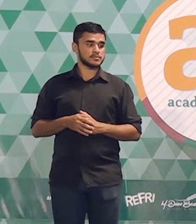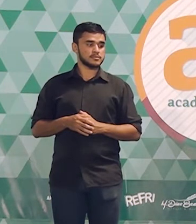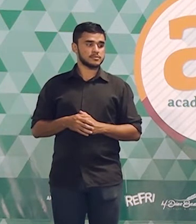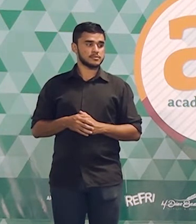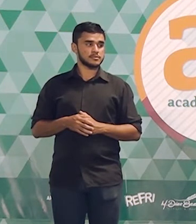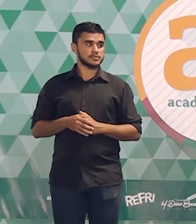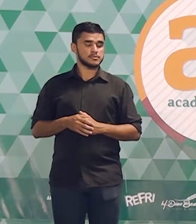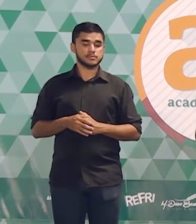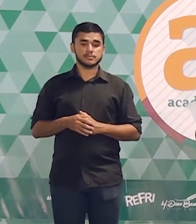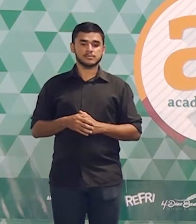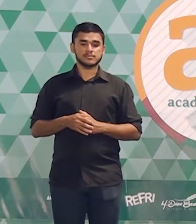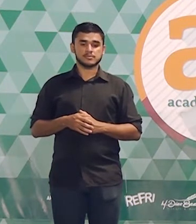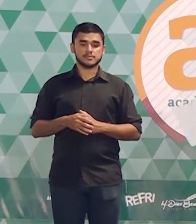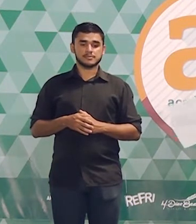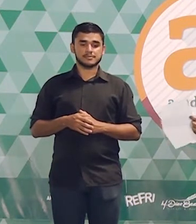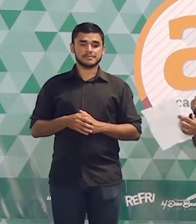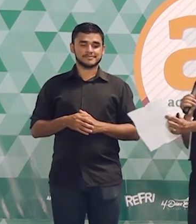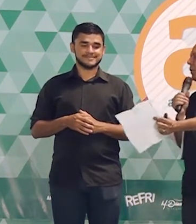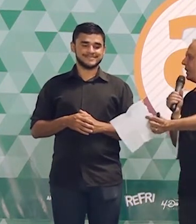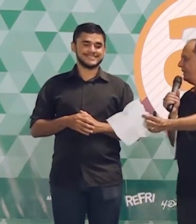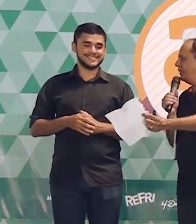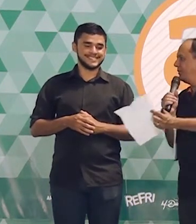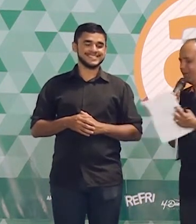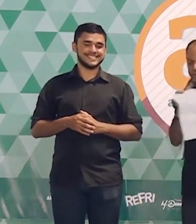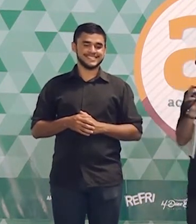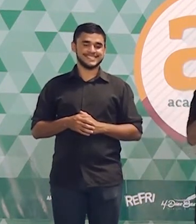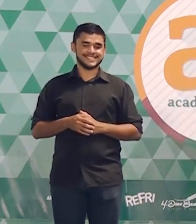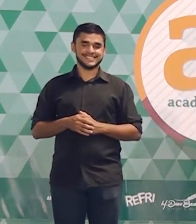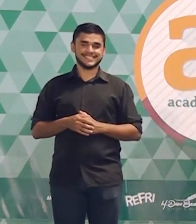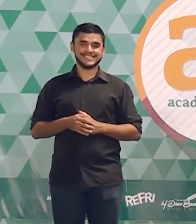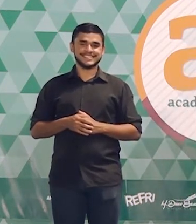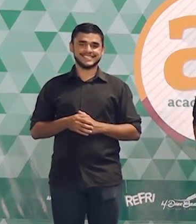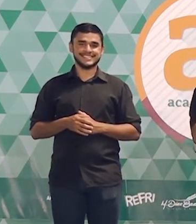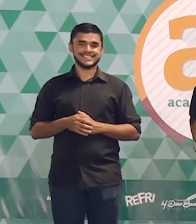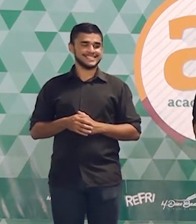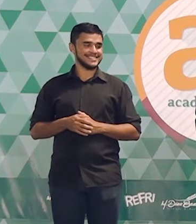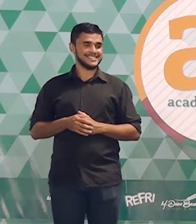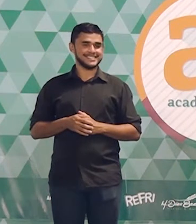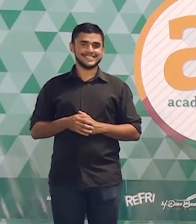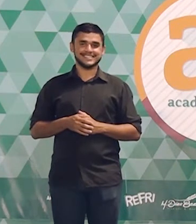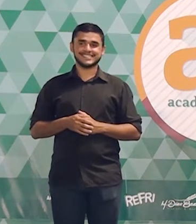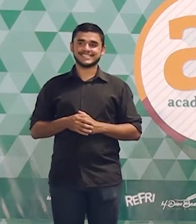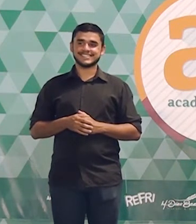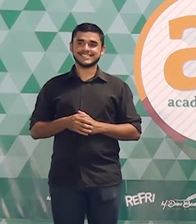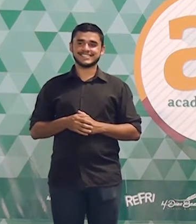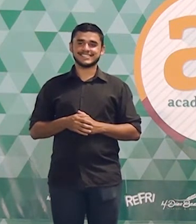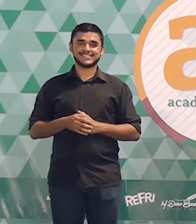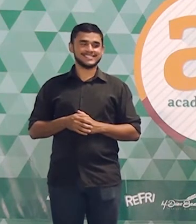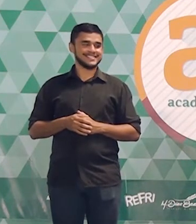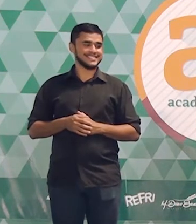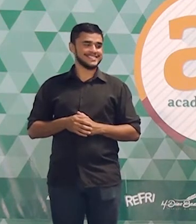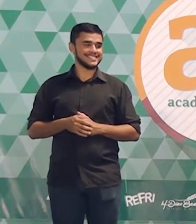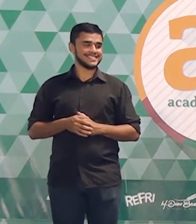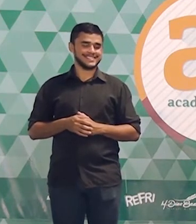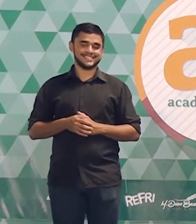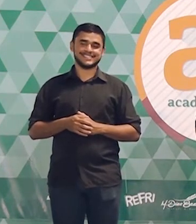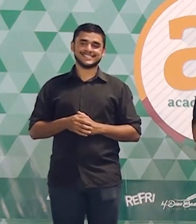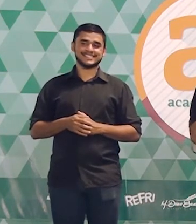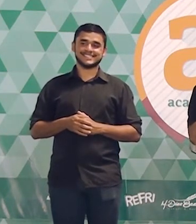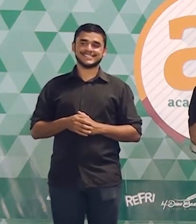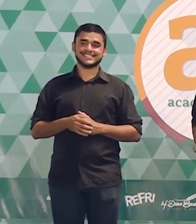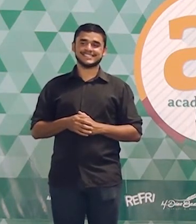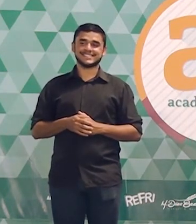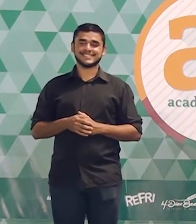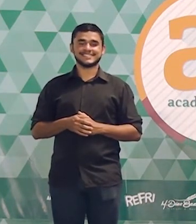Amor, não, o que é isso, meu filho? É o amor, né? Um poema. Um poema, um intervalo poético da